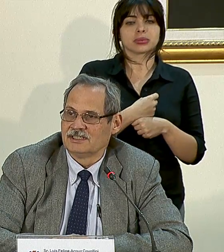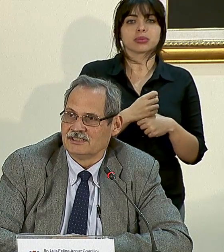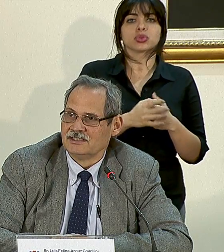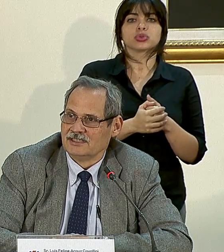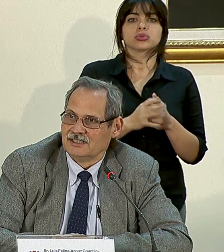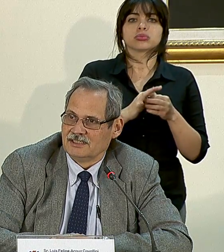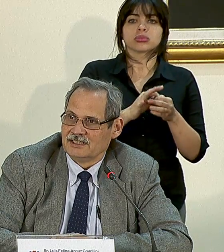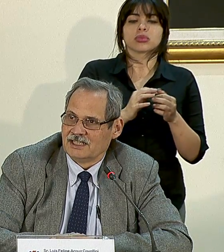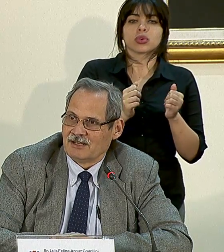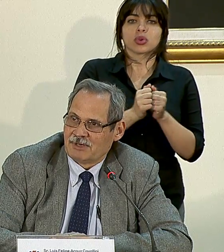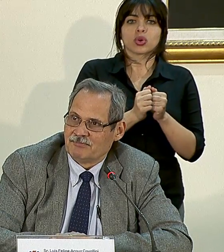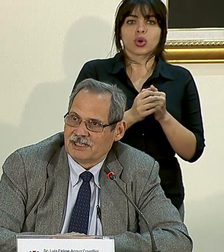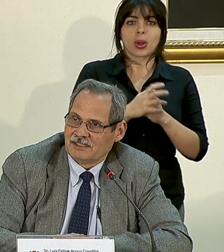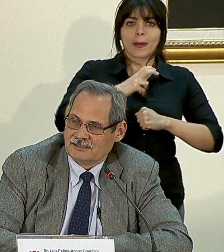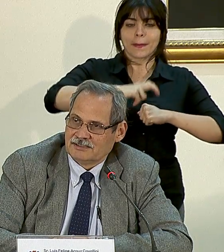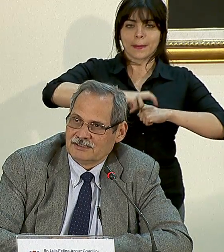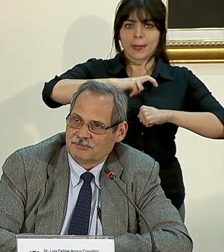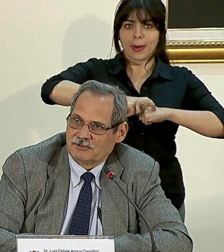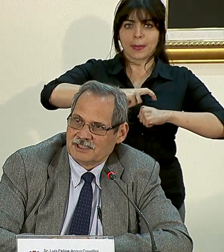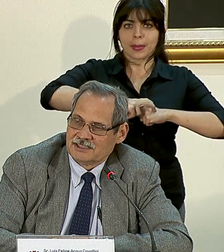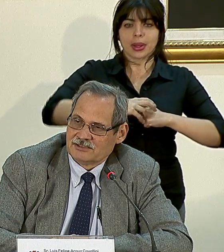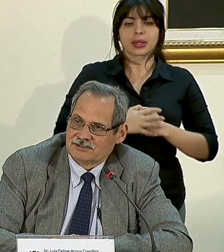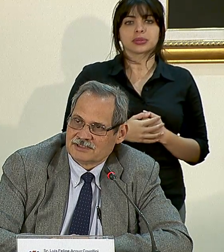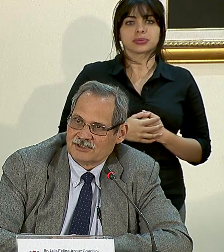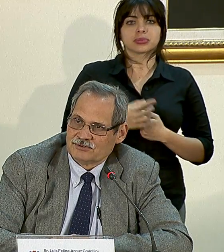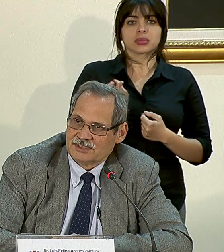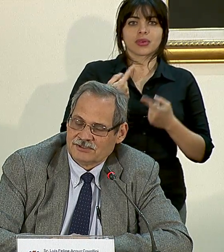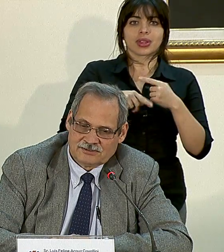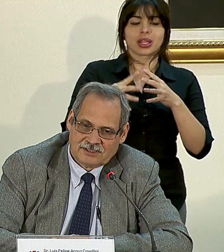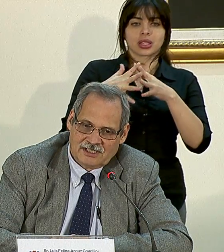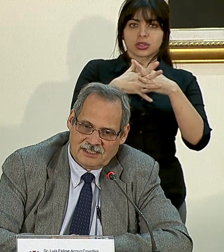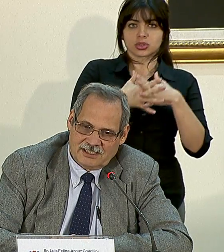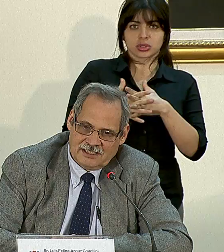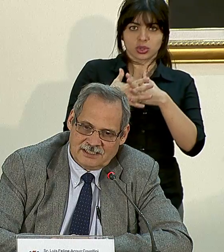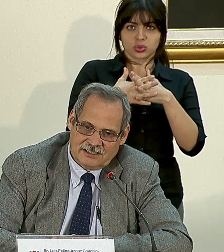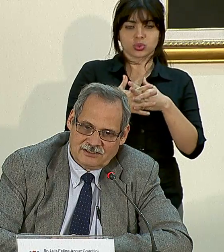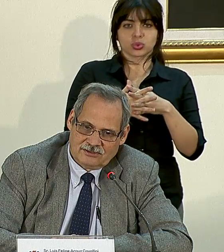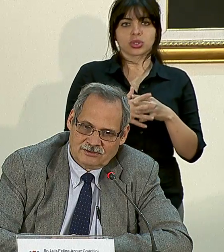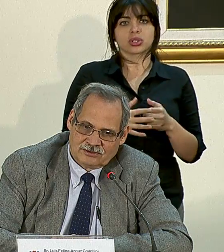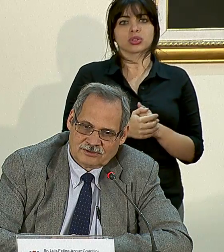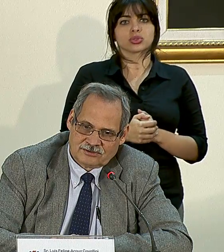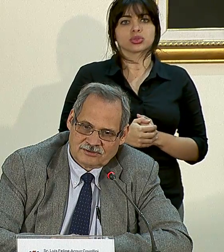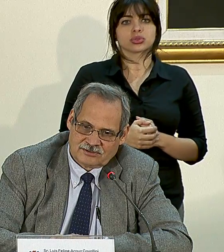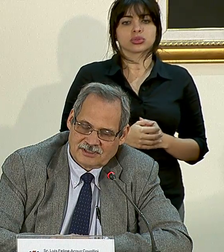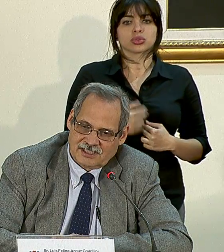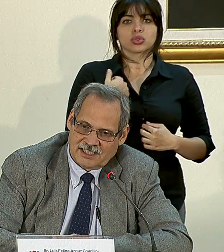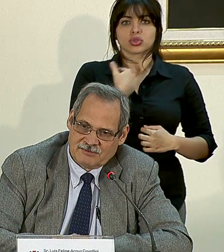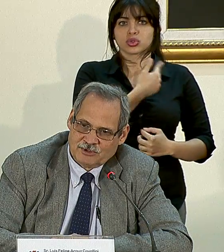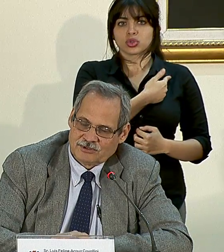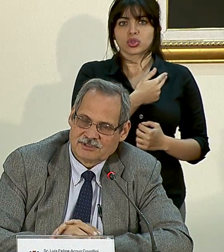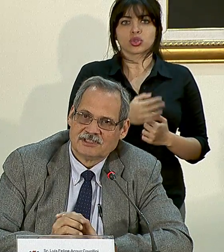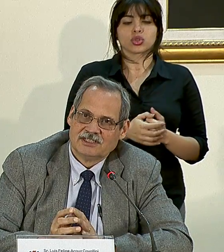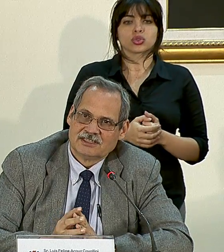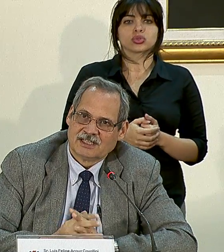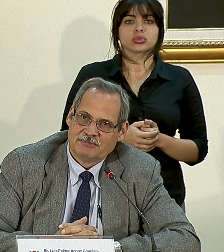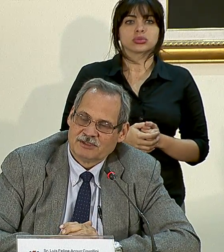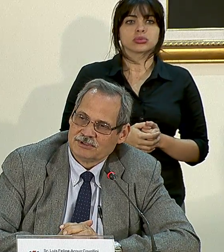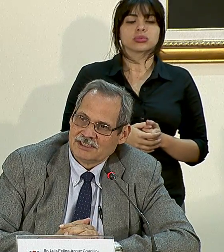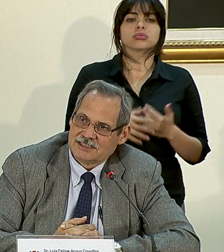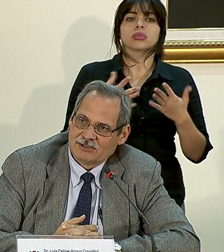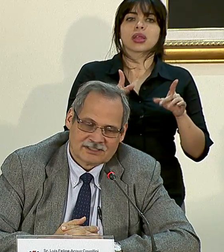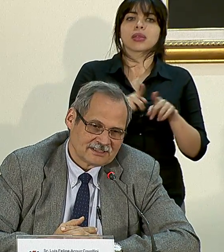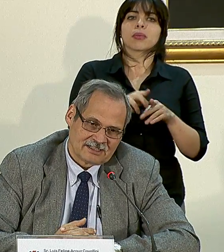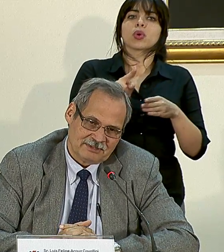caso de la papa proveniente de los Estados Unidos. Nosotros hemos